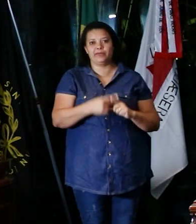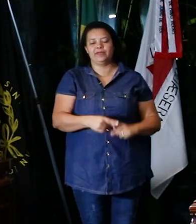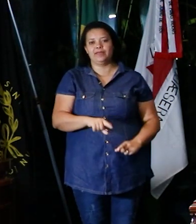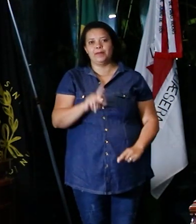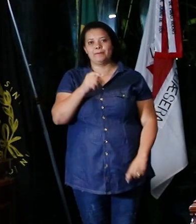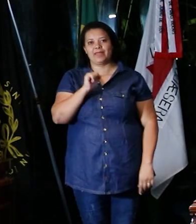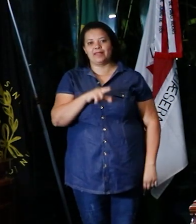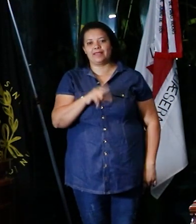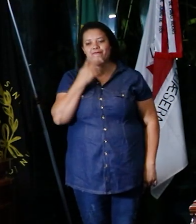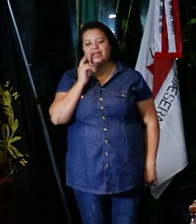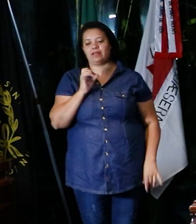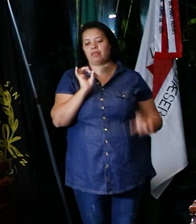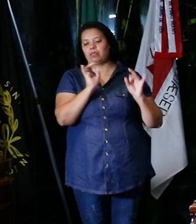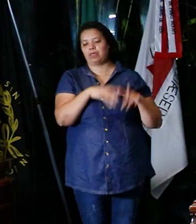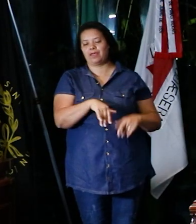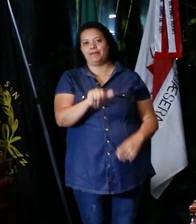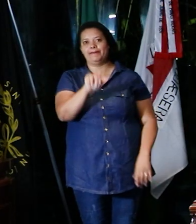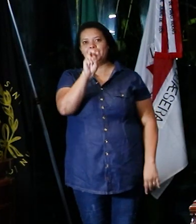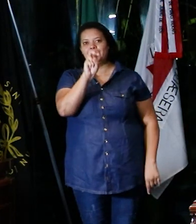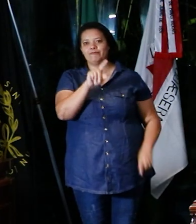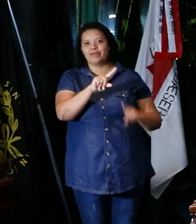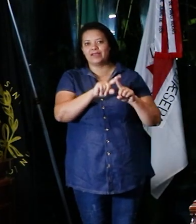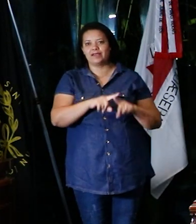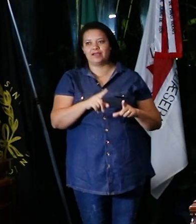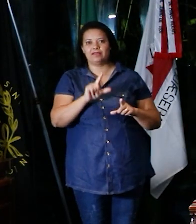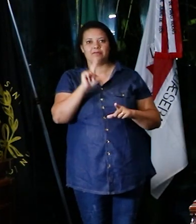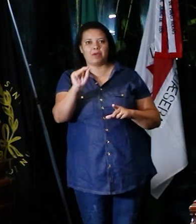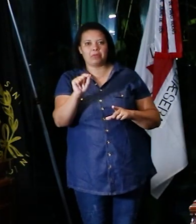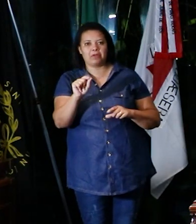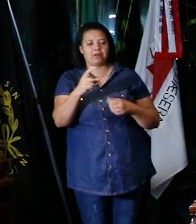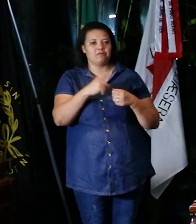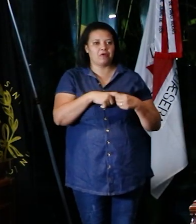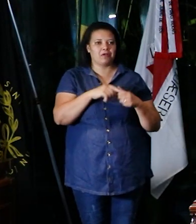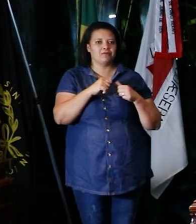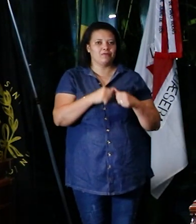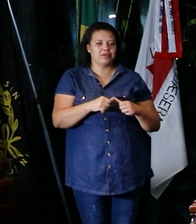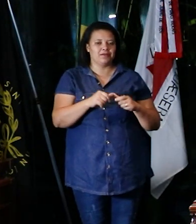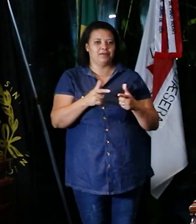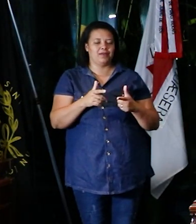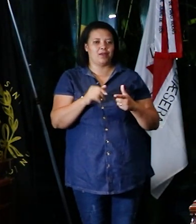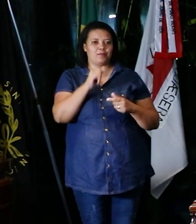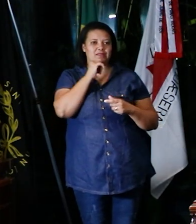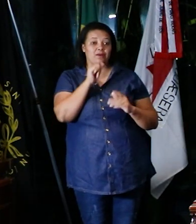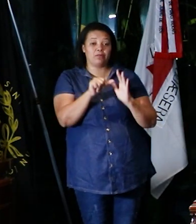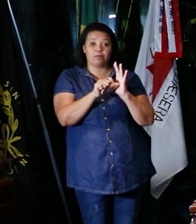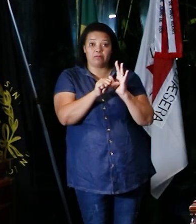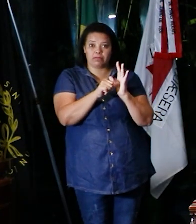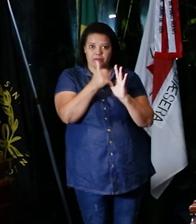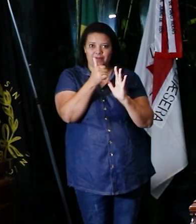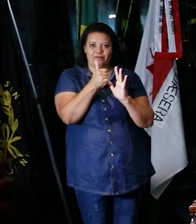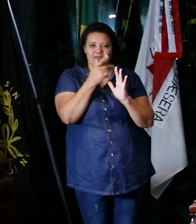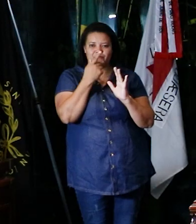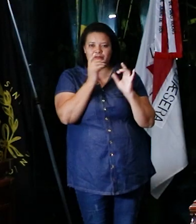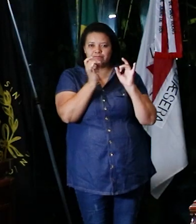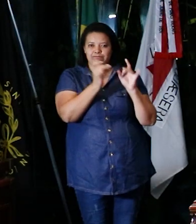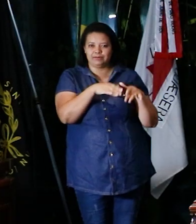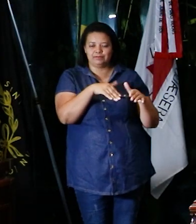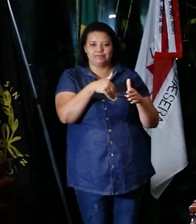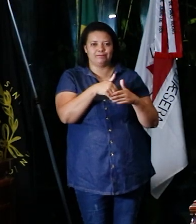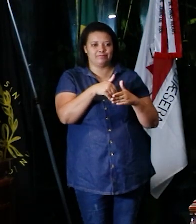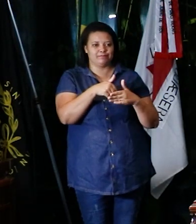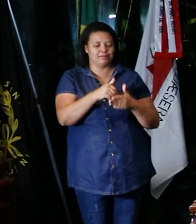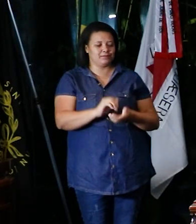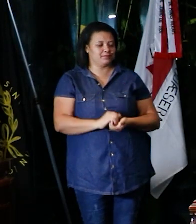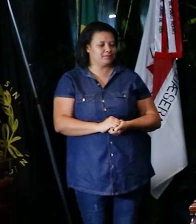Mas a primeira que ele levou a sério, Ah, meu Deus, será que eu acho